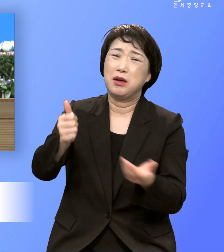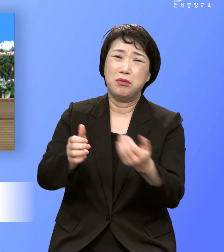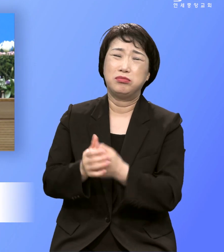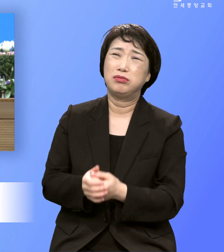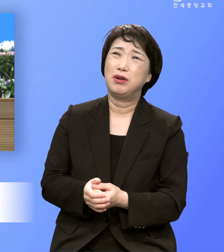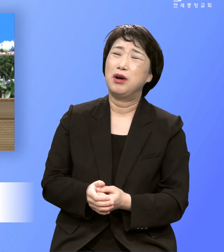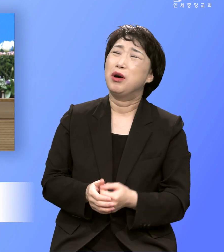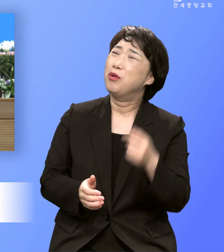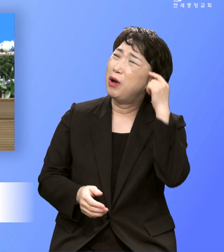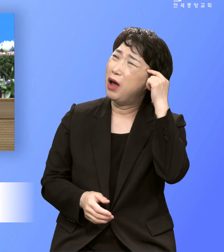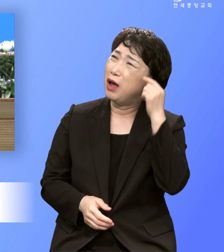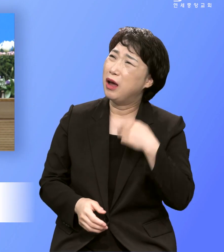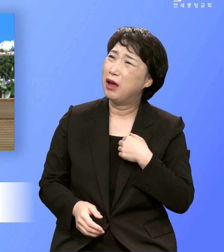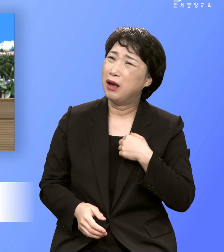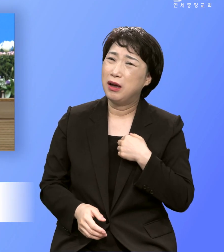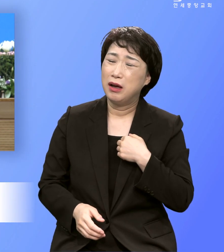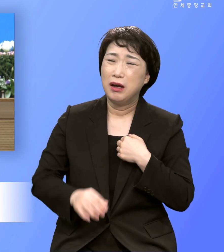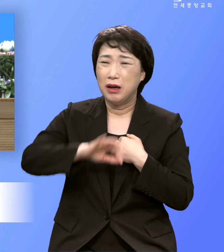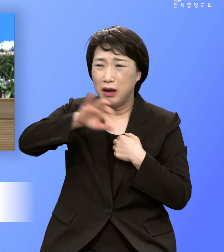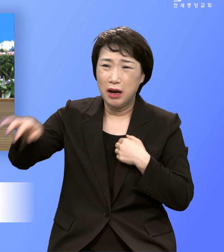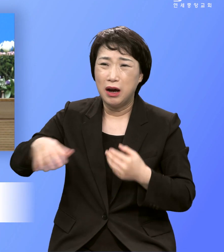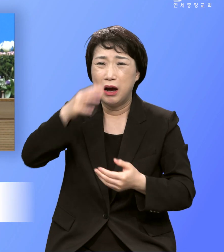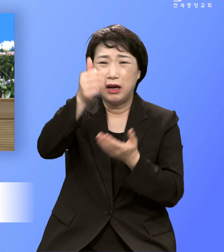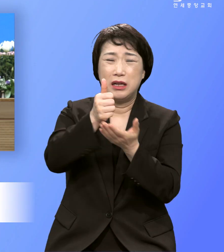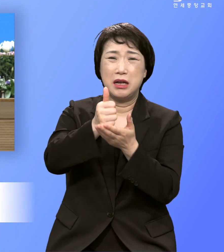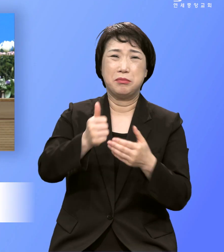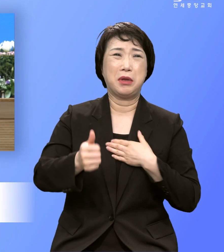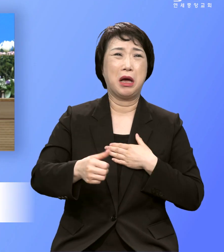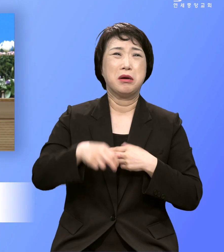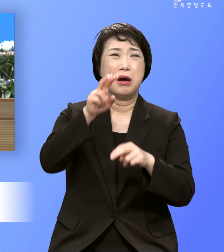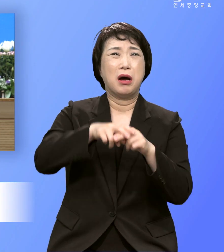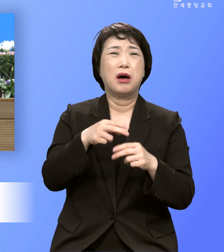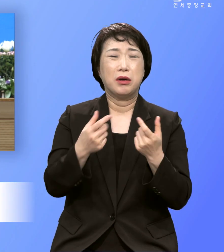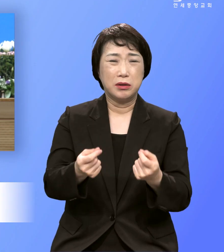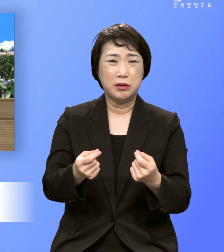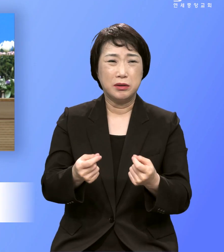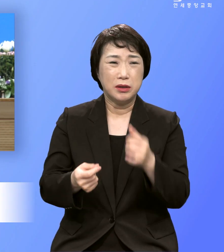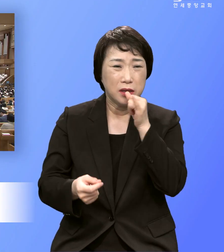판단하고 하나님 위에 하나님이 뒀던 우상 같은 잘못된 죄를